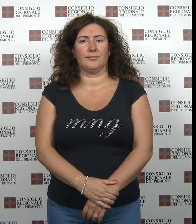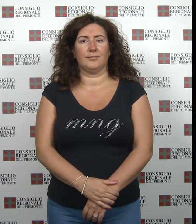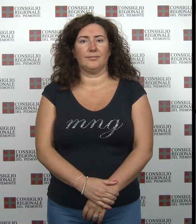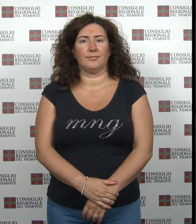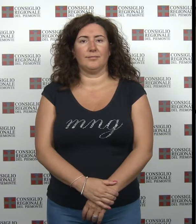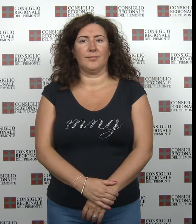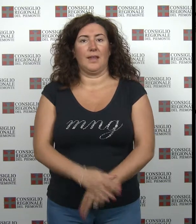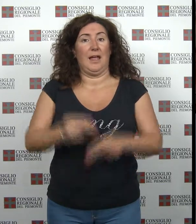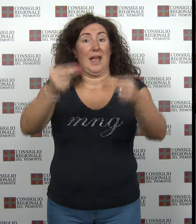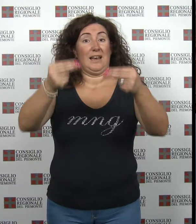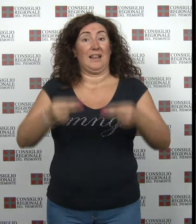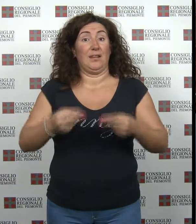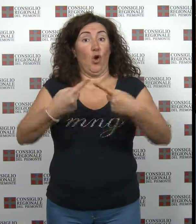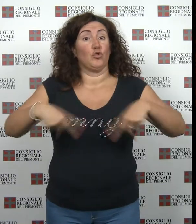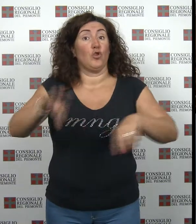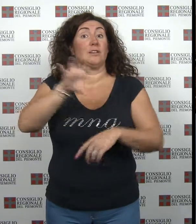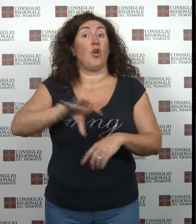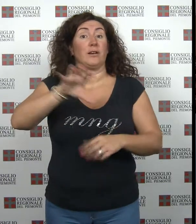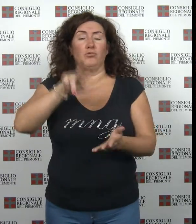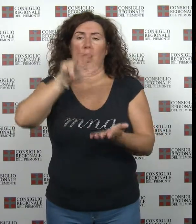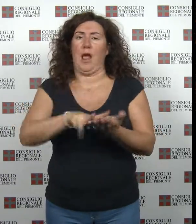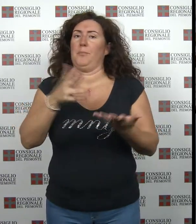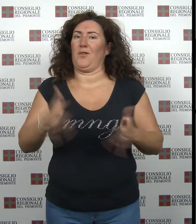Approvato il rendiconto del Consiglio regionale.